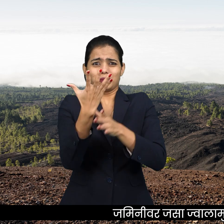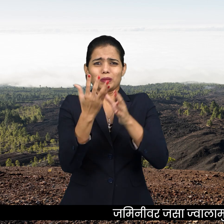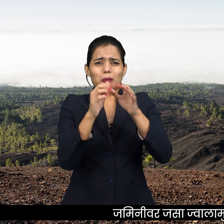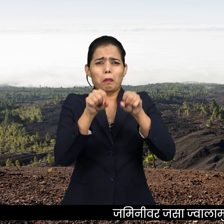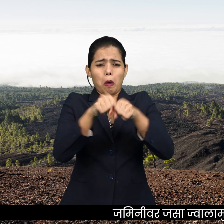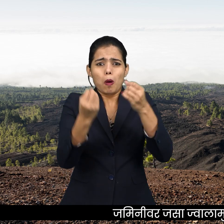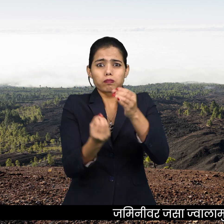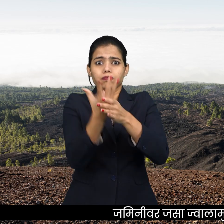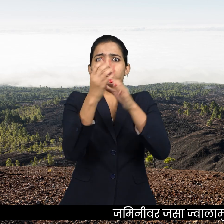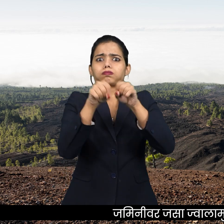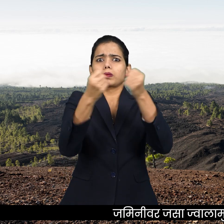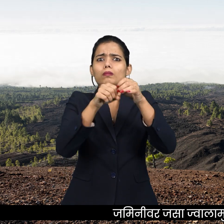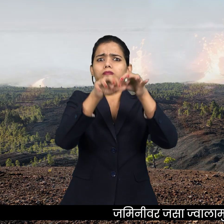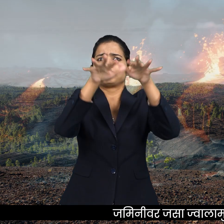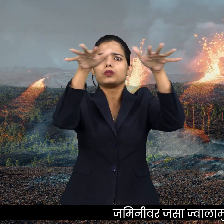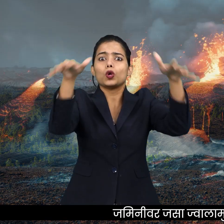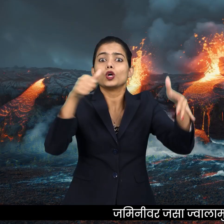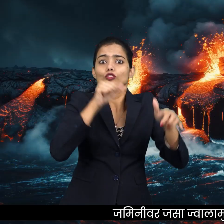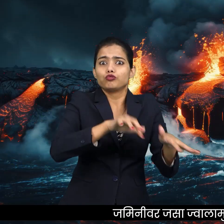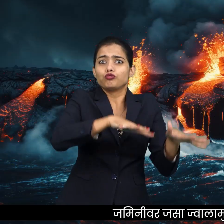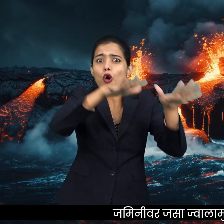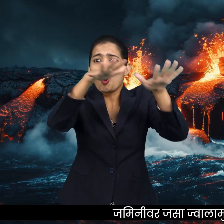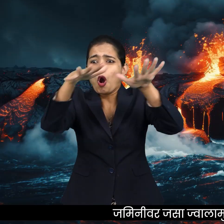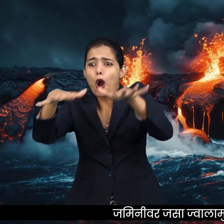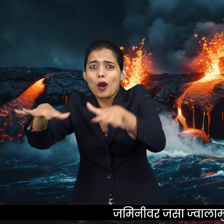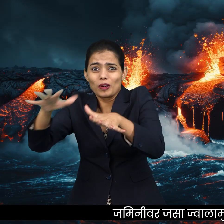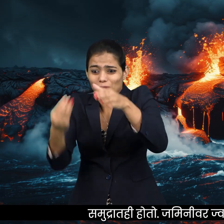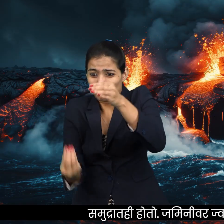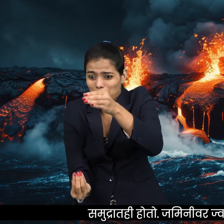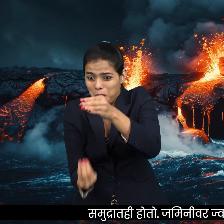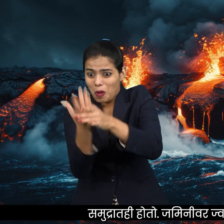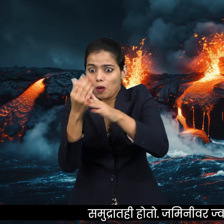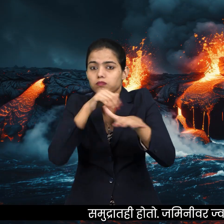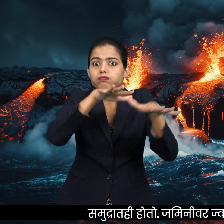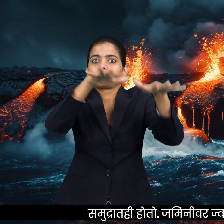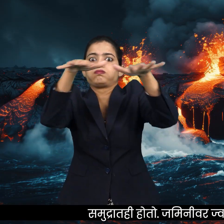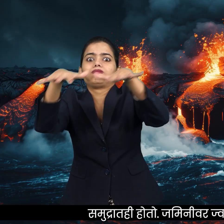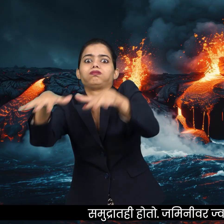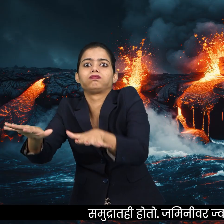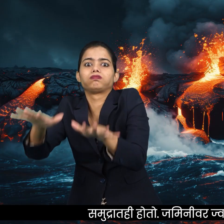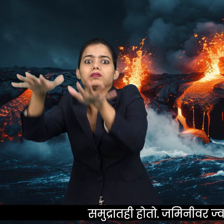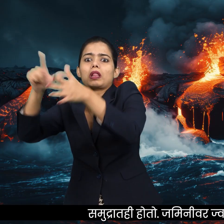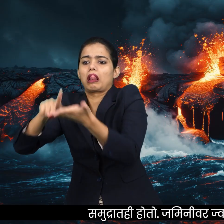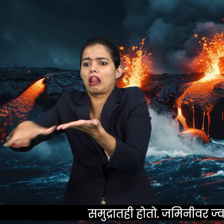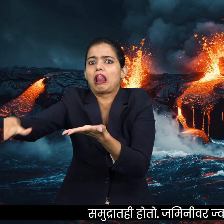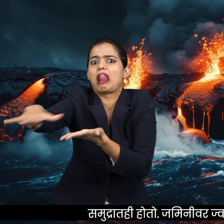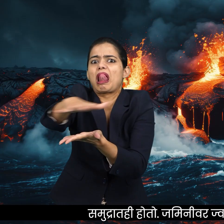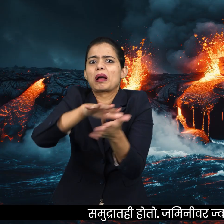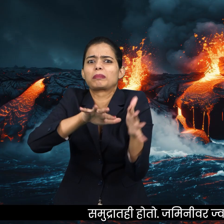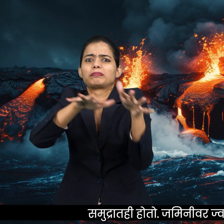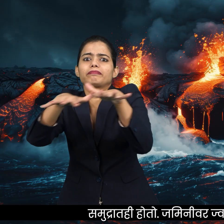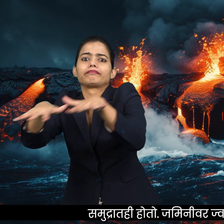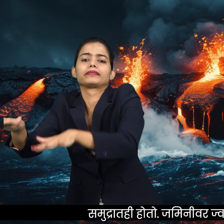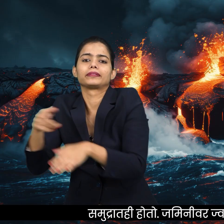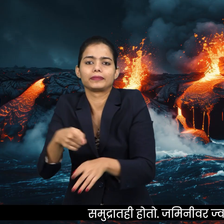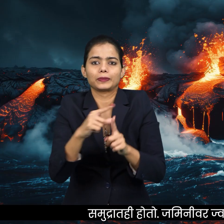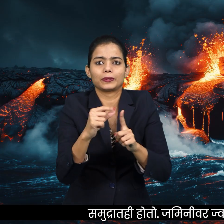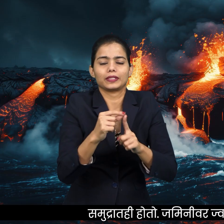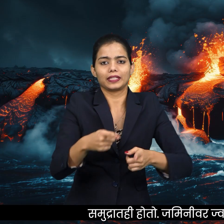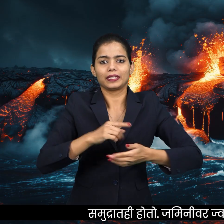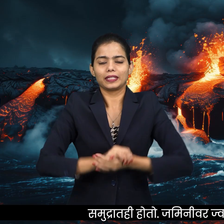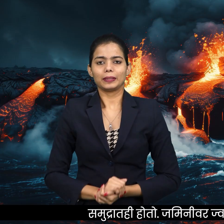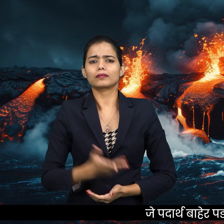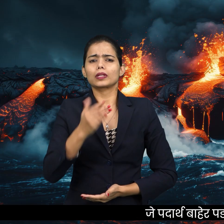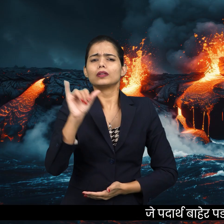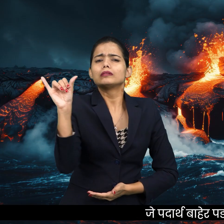जमिनीवर जसा ज्वालामुखीचा उद्रेक होतो तसा समुद्रातही होतो. जमिनीवर ज्वालामुखीच्या